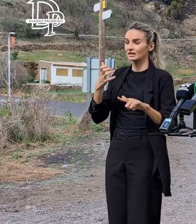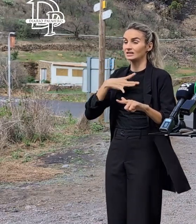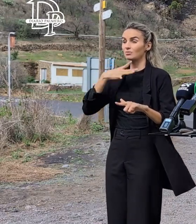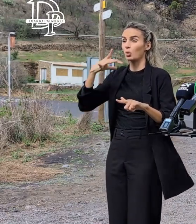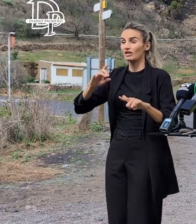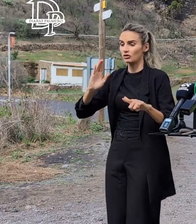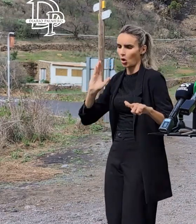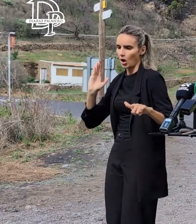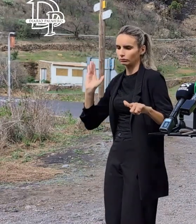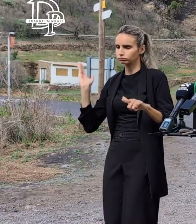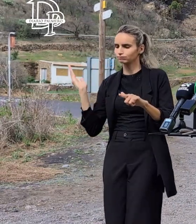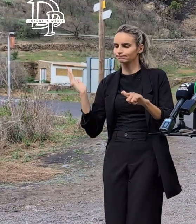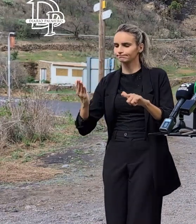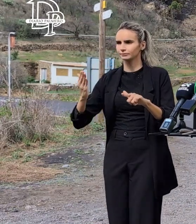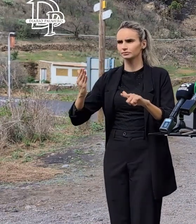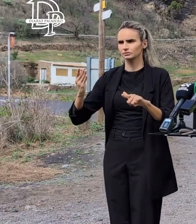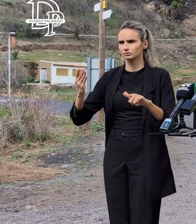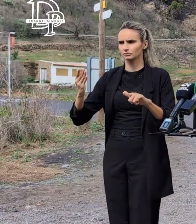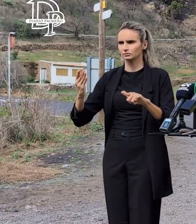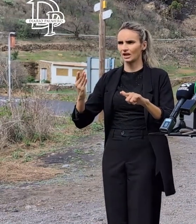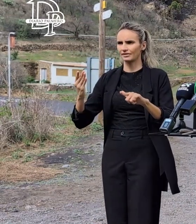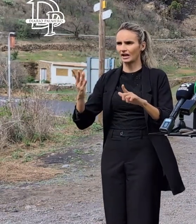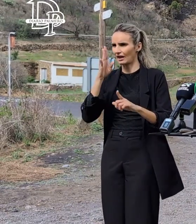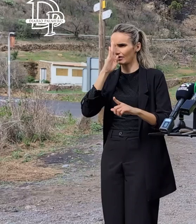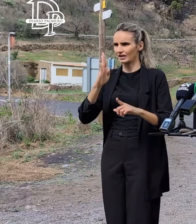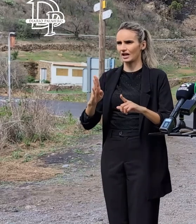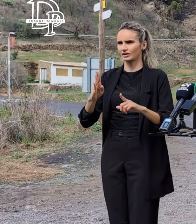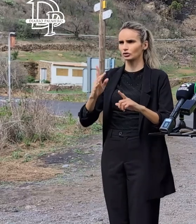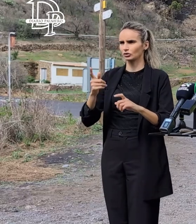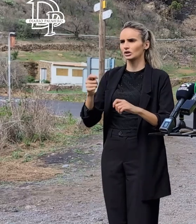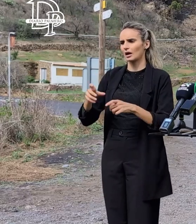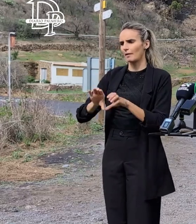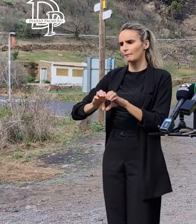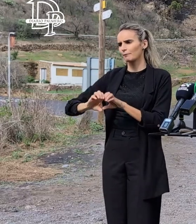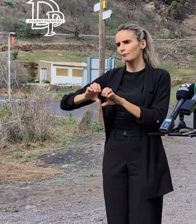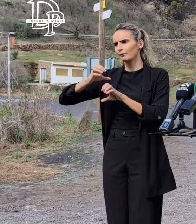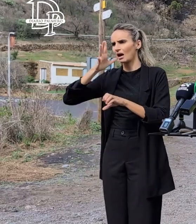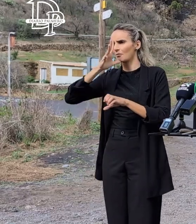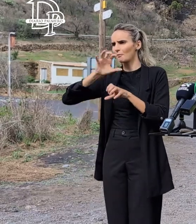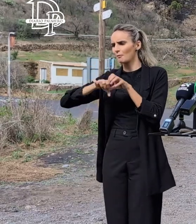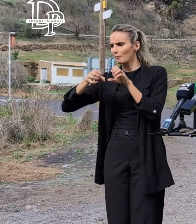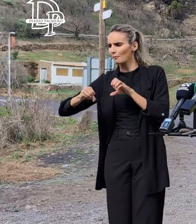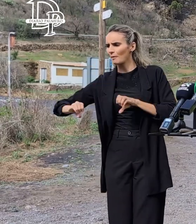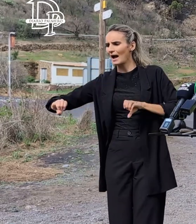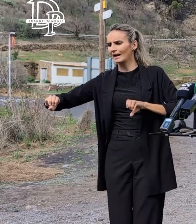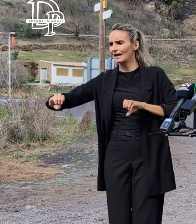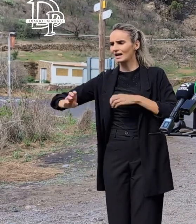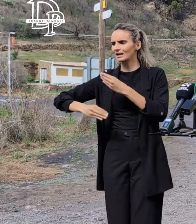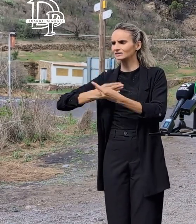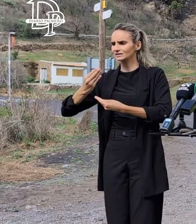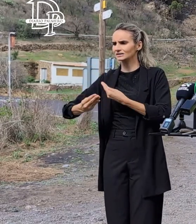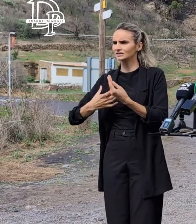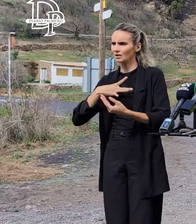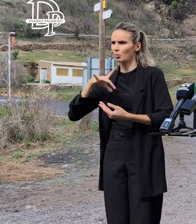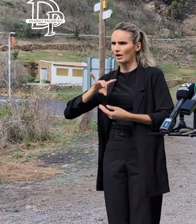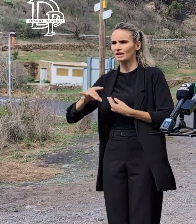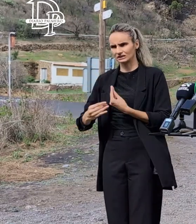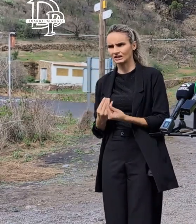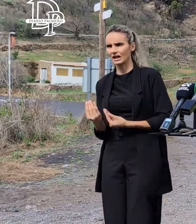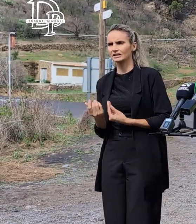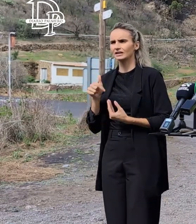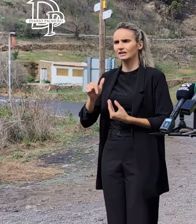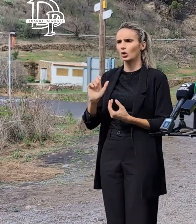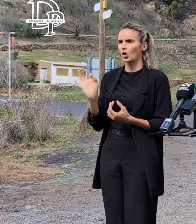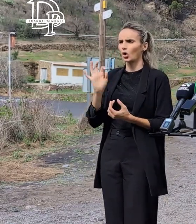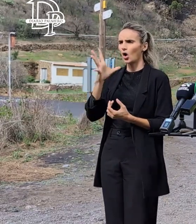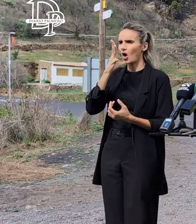directo, donde se podía hacer tendido de mangueras, se ha hecho ataque directo con agua, y luego por la parte alta, pues apertura de